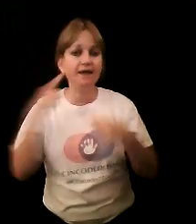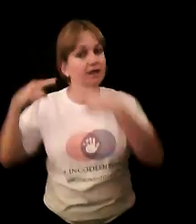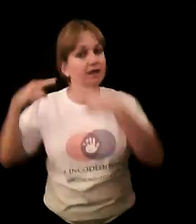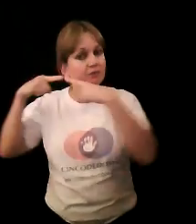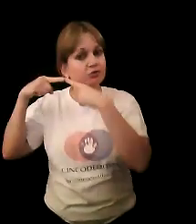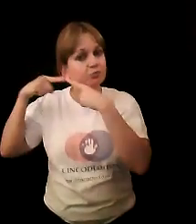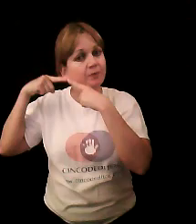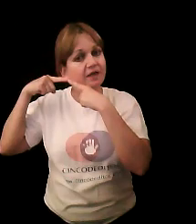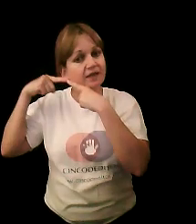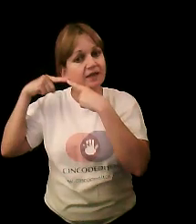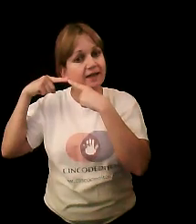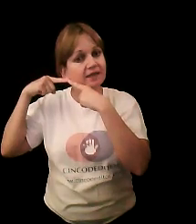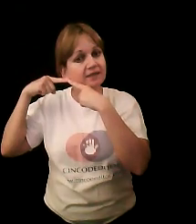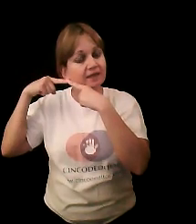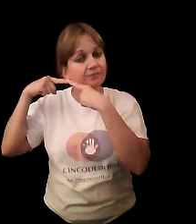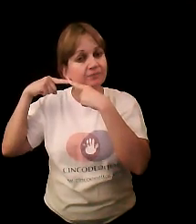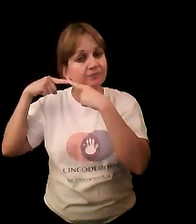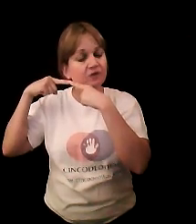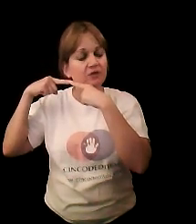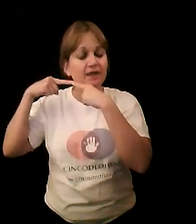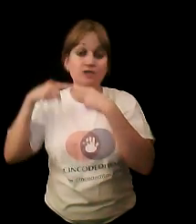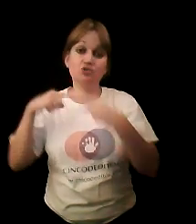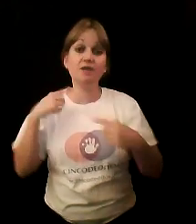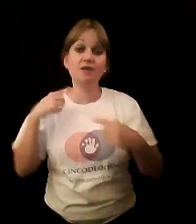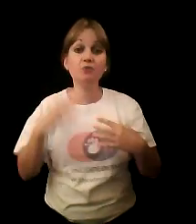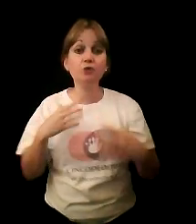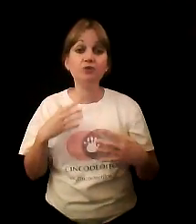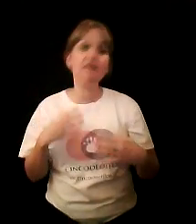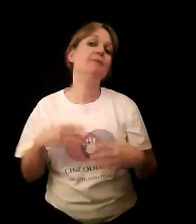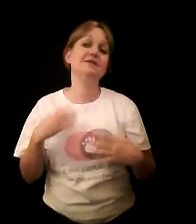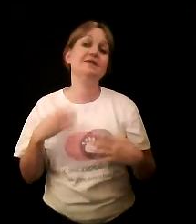cara, pues pupa aquí en la carita, ¿no? Esto será muy útil